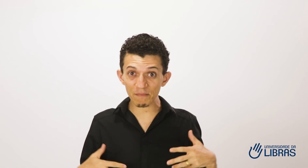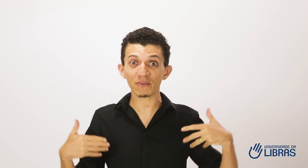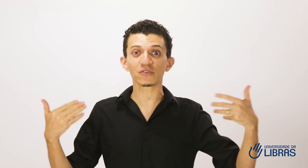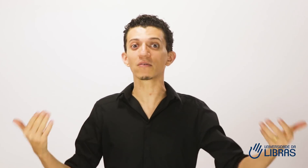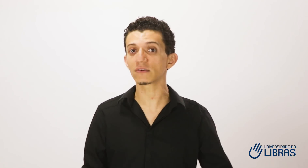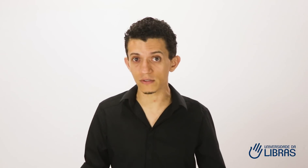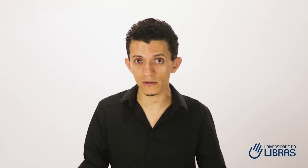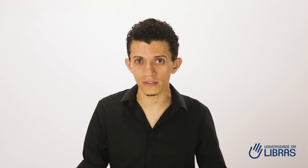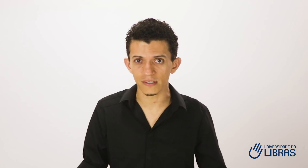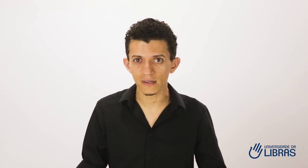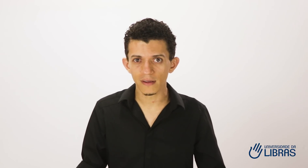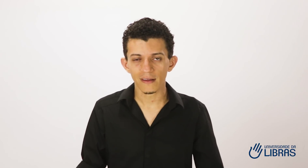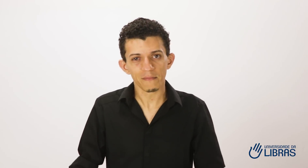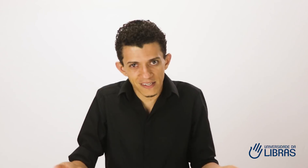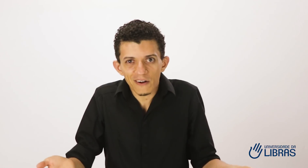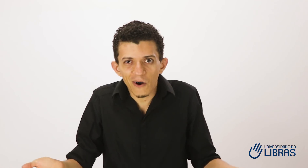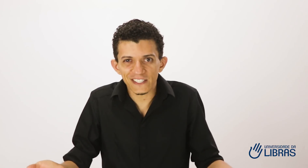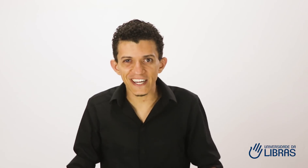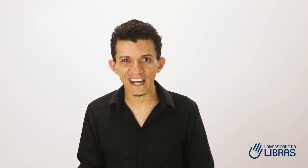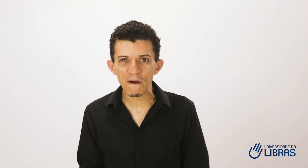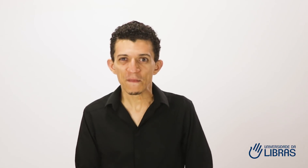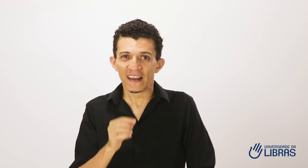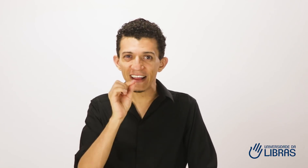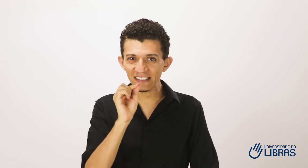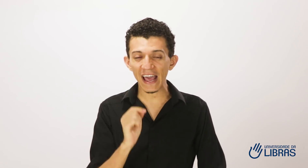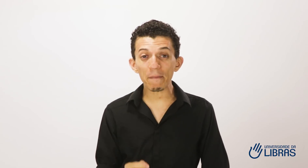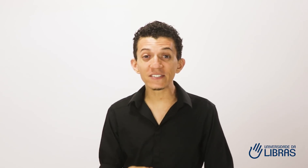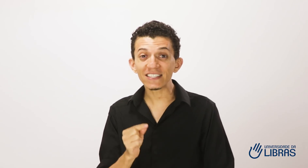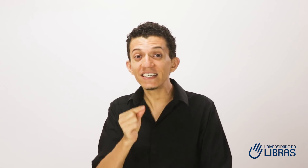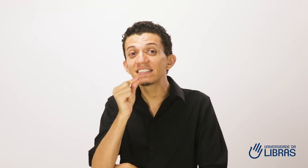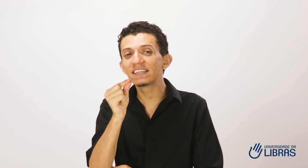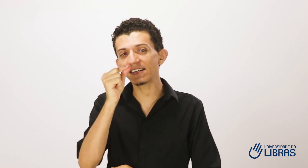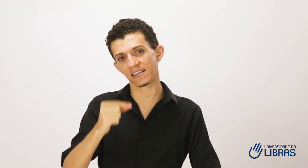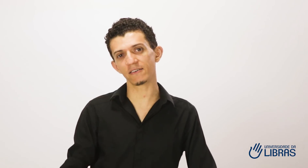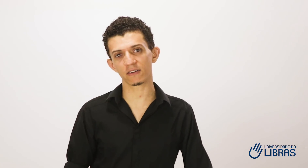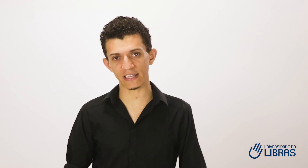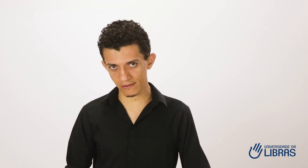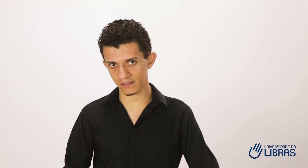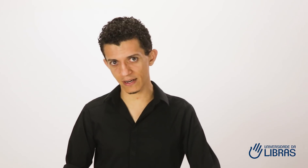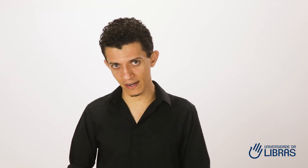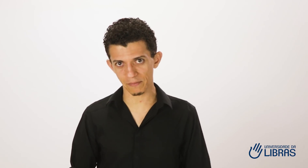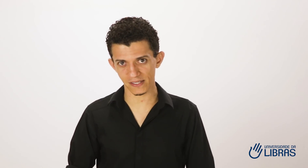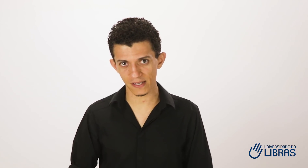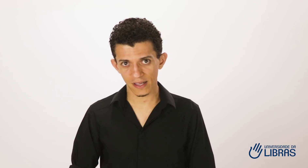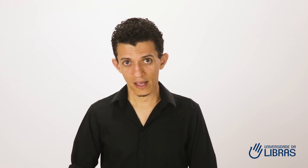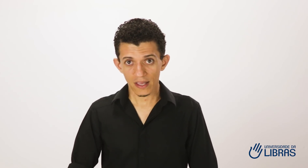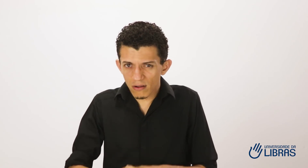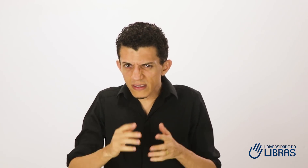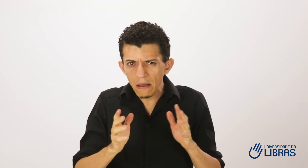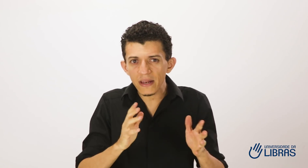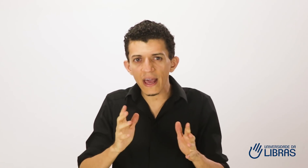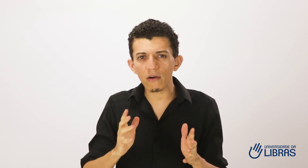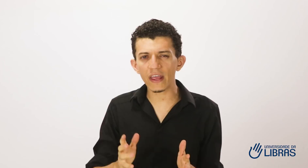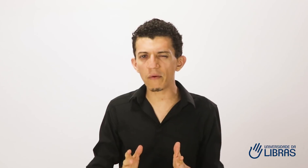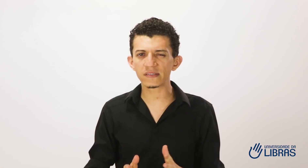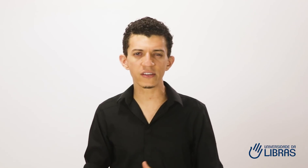para os outros surdos. Misericórdia, né? Nessa época já tinha 6 anos que eu estava estudando a Libras. E eu terminei a reunião me